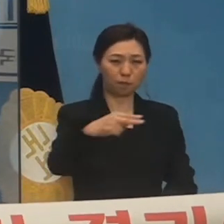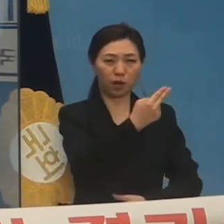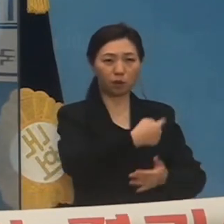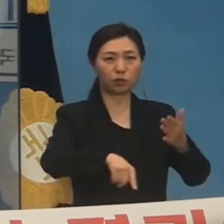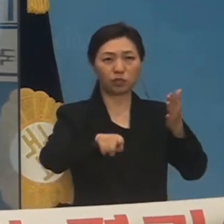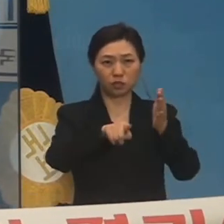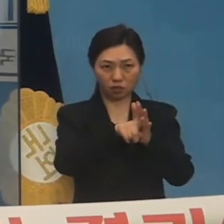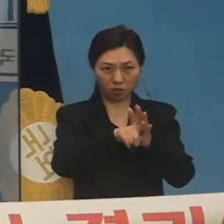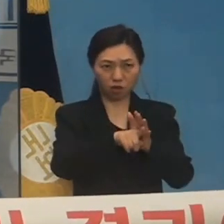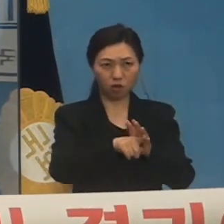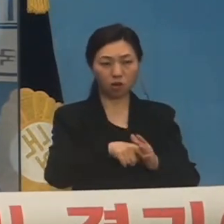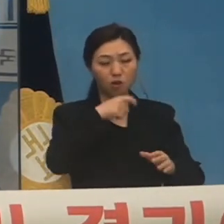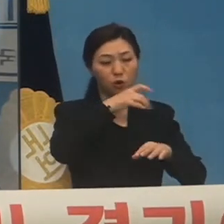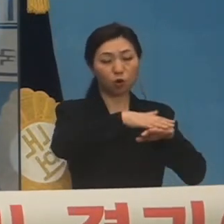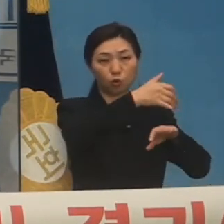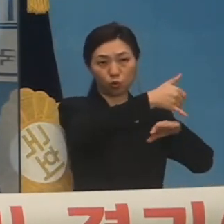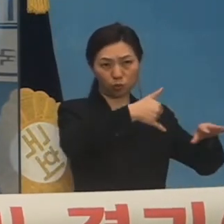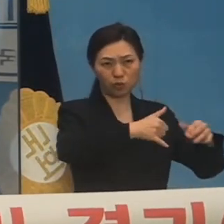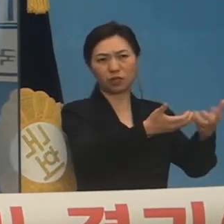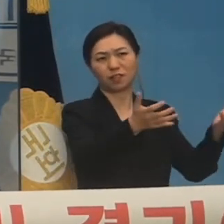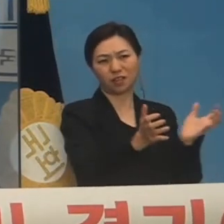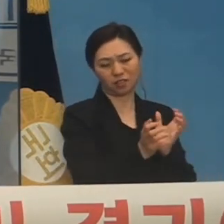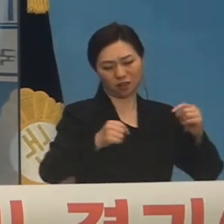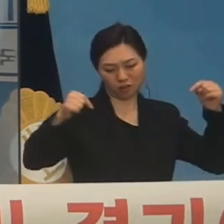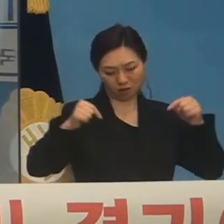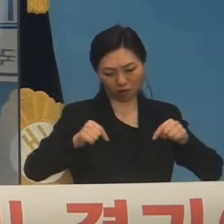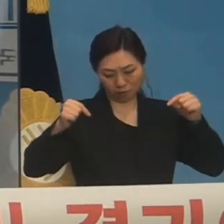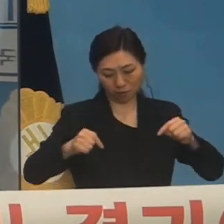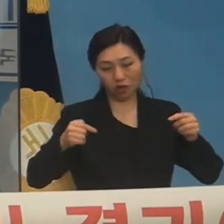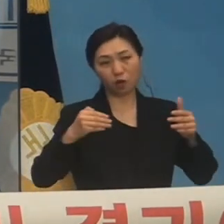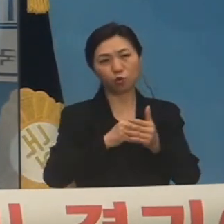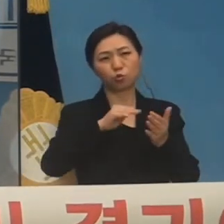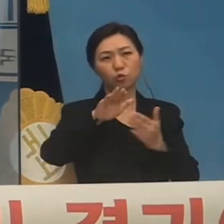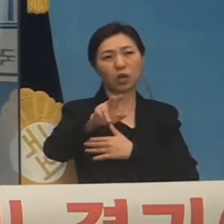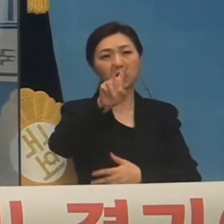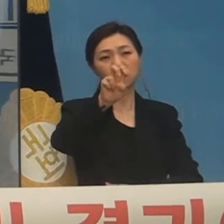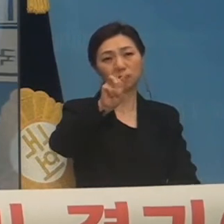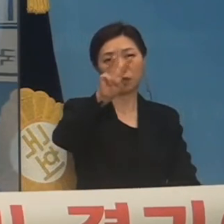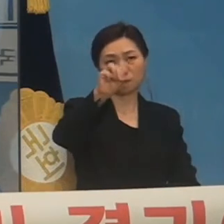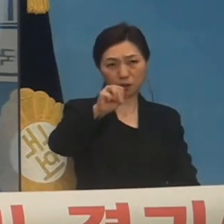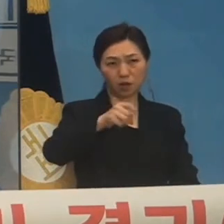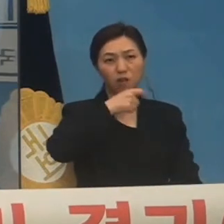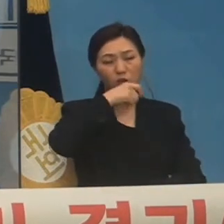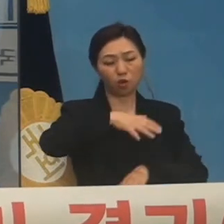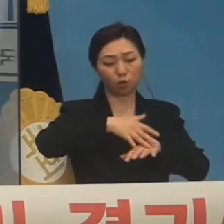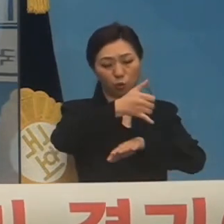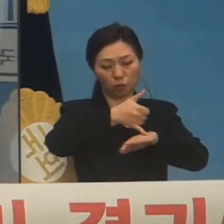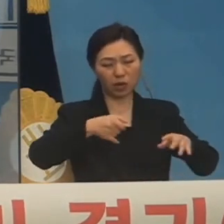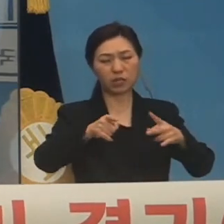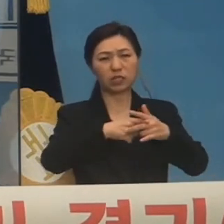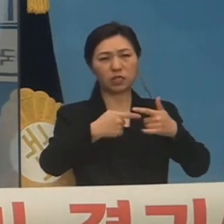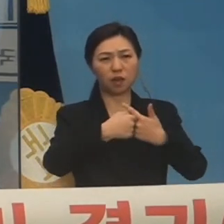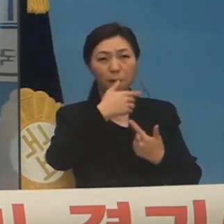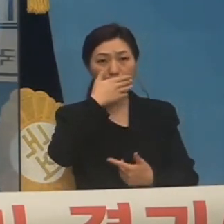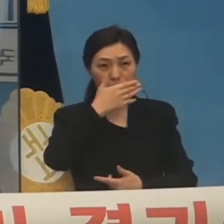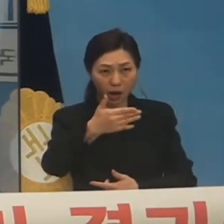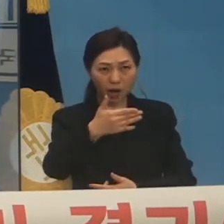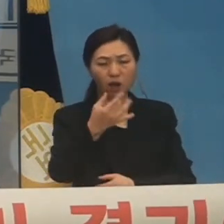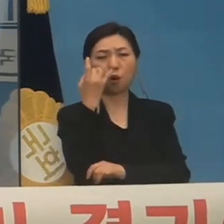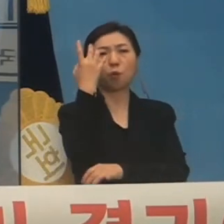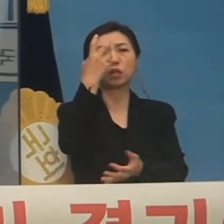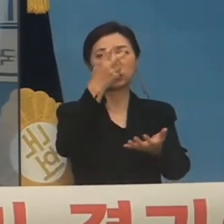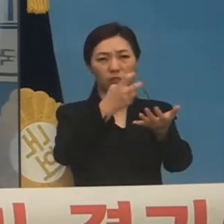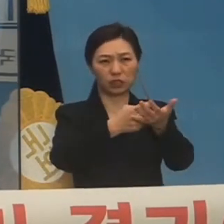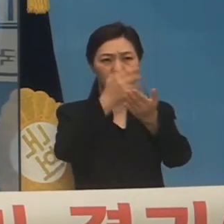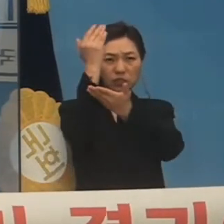협의를 통해 230만 농민이 납득하고 수용할 만한 시장격리 원칙과